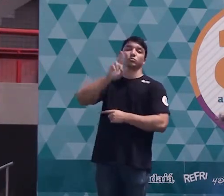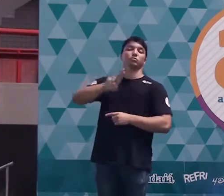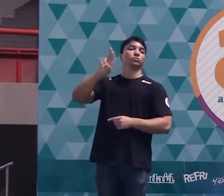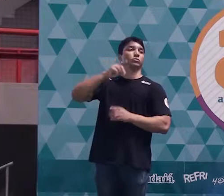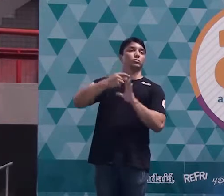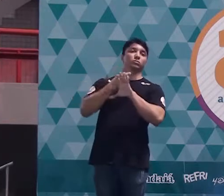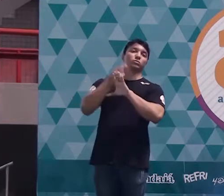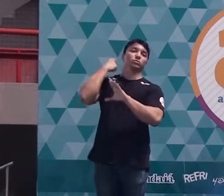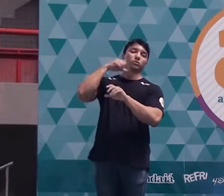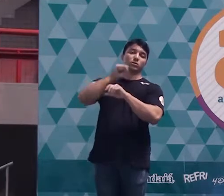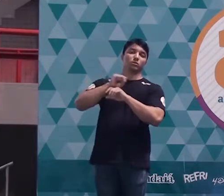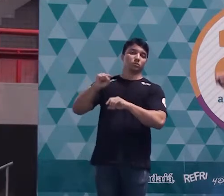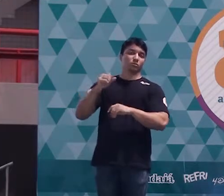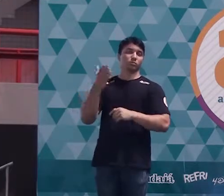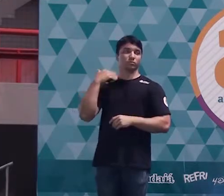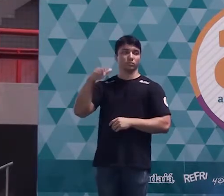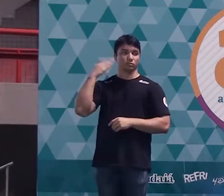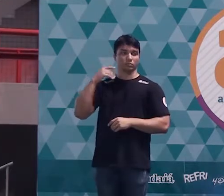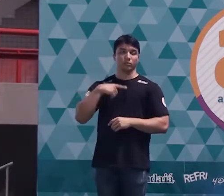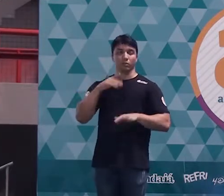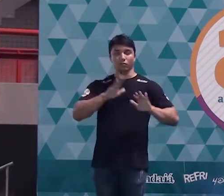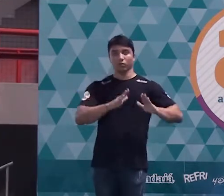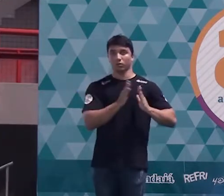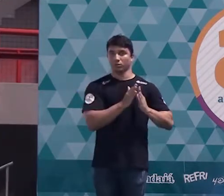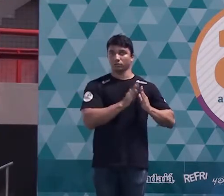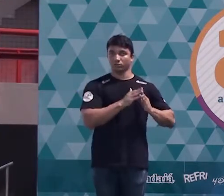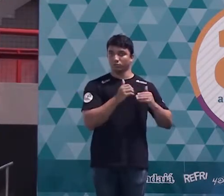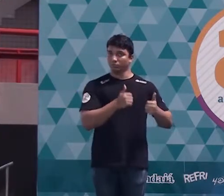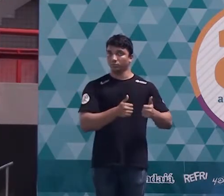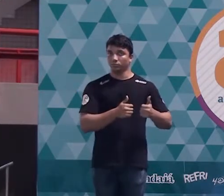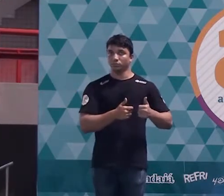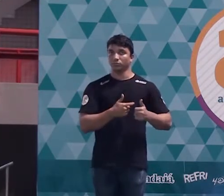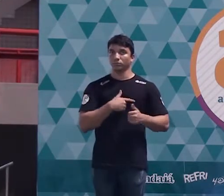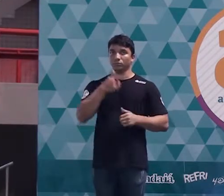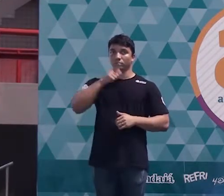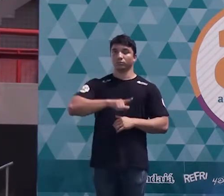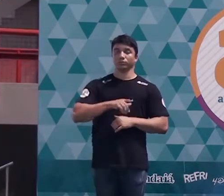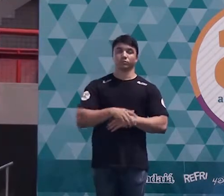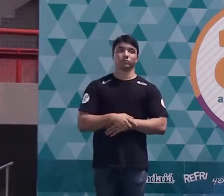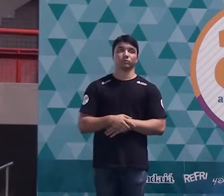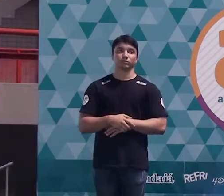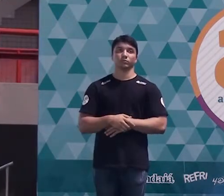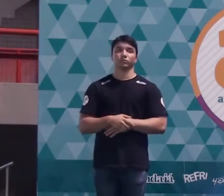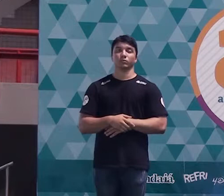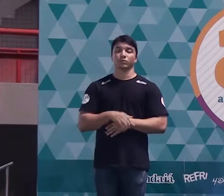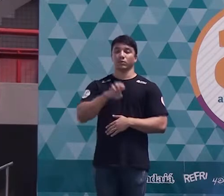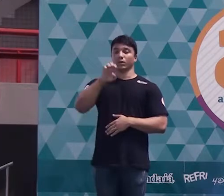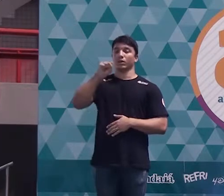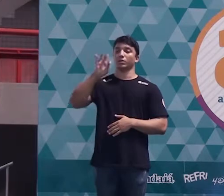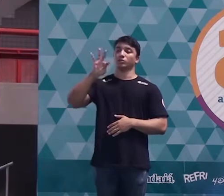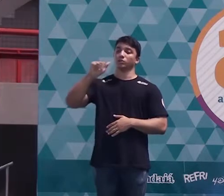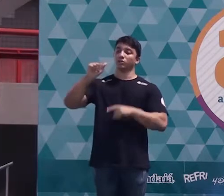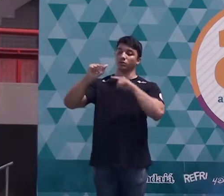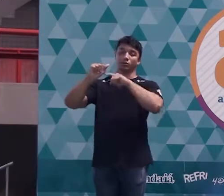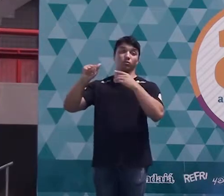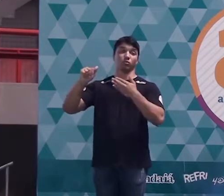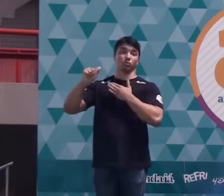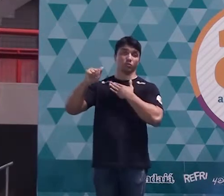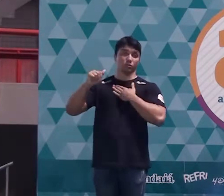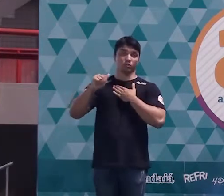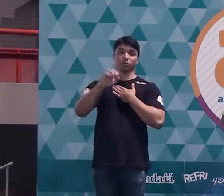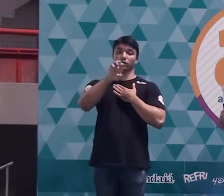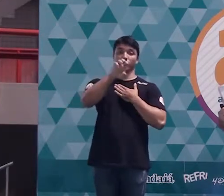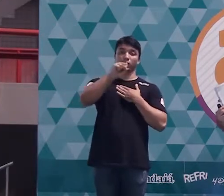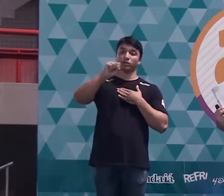no semestre passado. Então, aquela ficou em casa. Repetindo, esta está comigo,